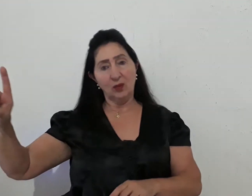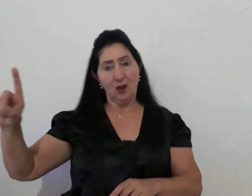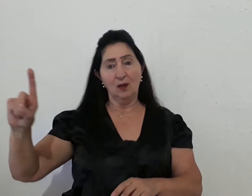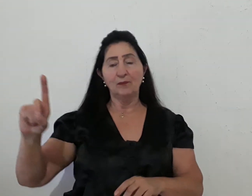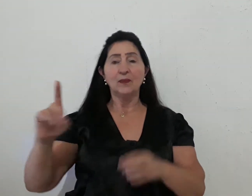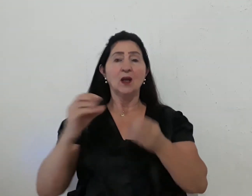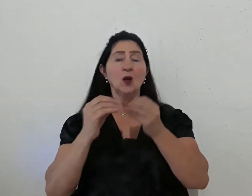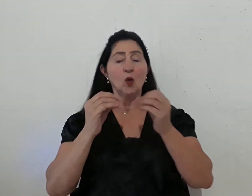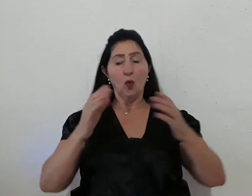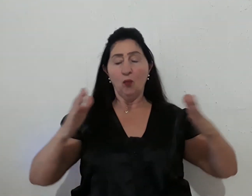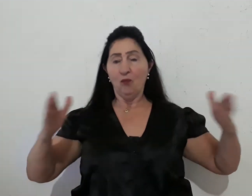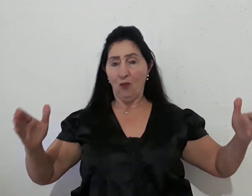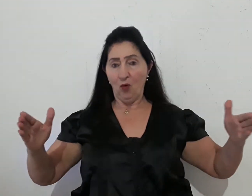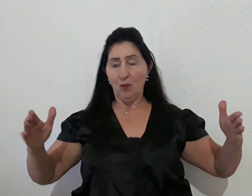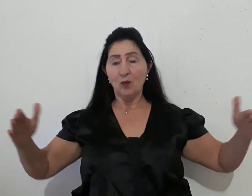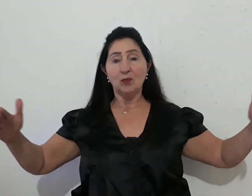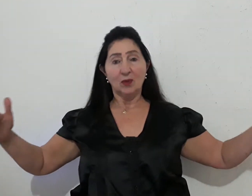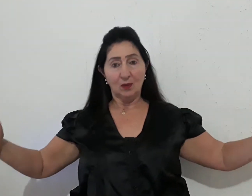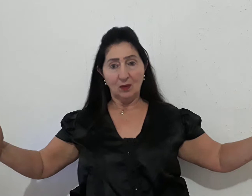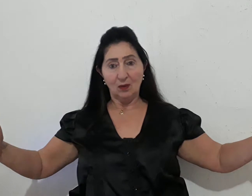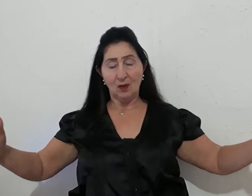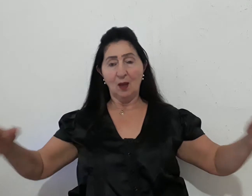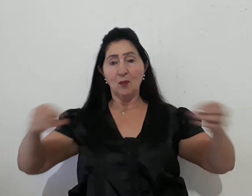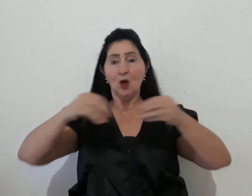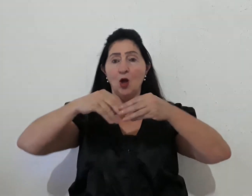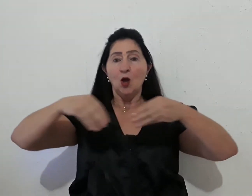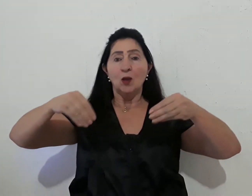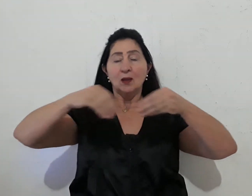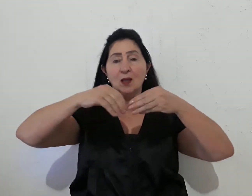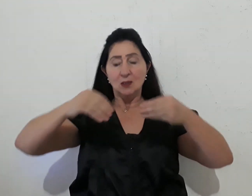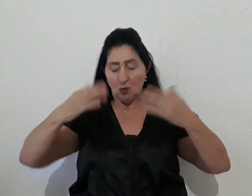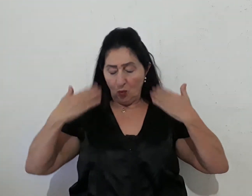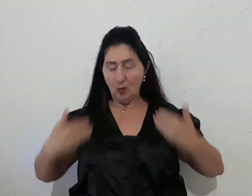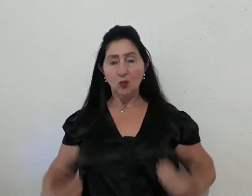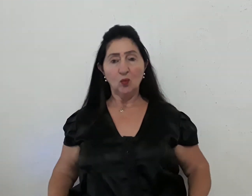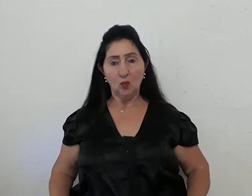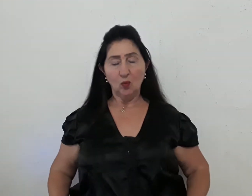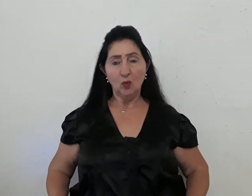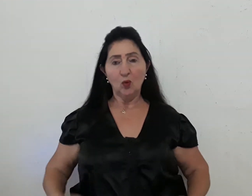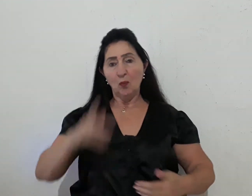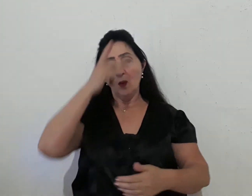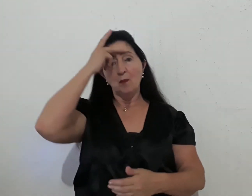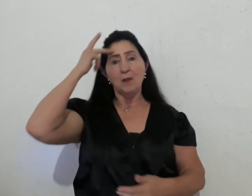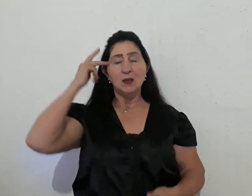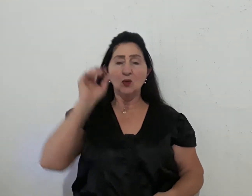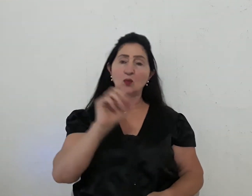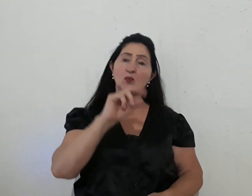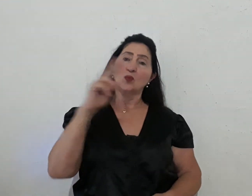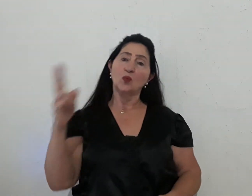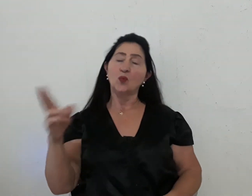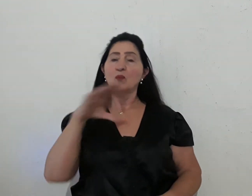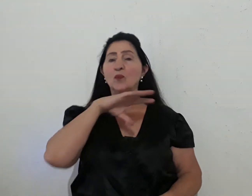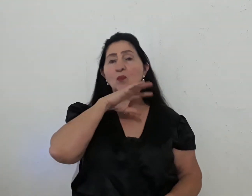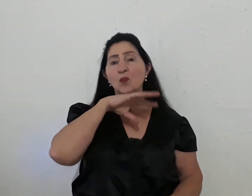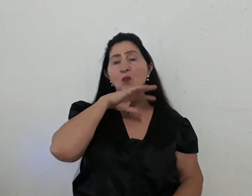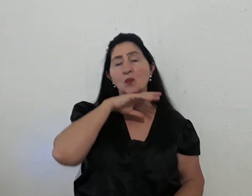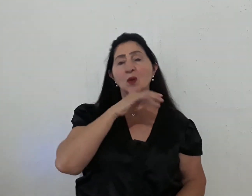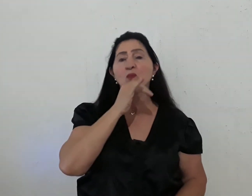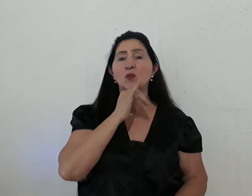o tamanho e a textura de uma parte do corpo de pessoas ou animais. Por exemplo,